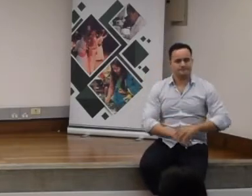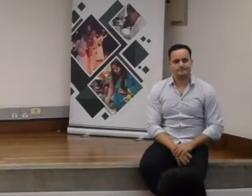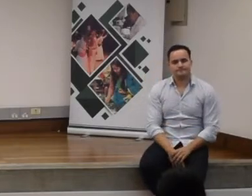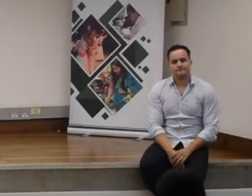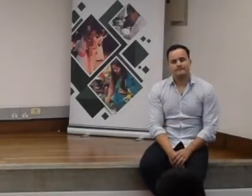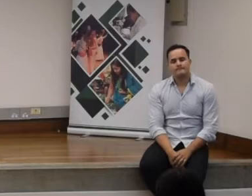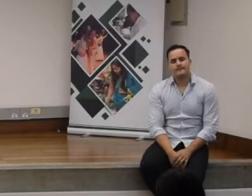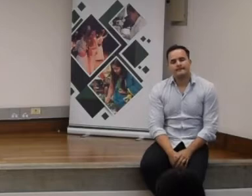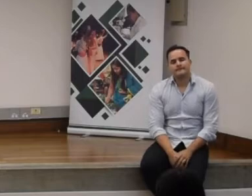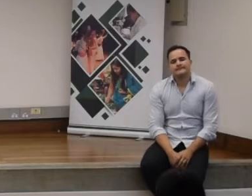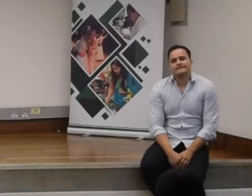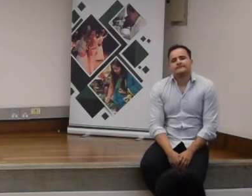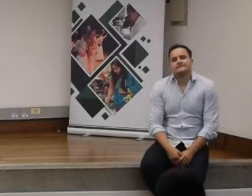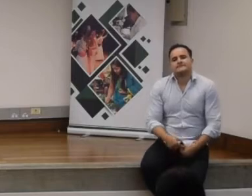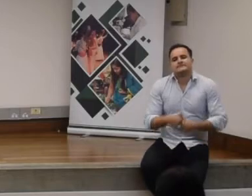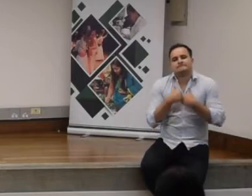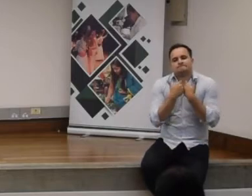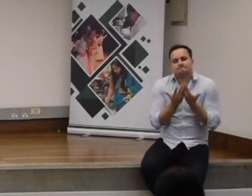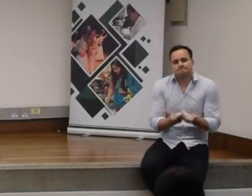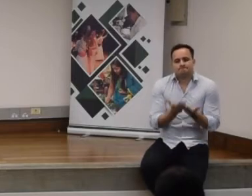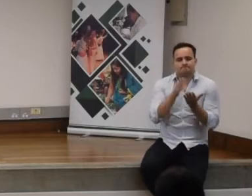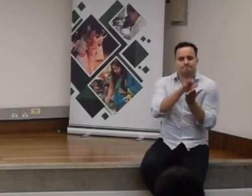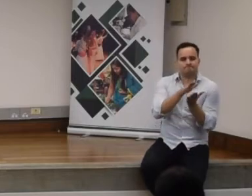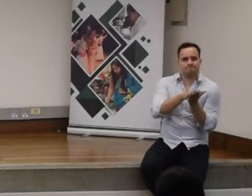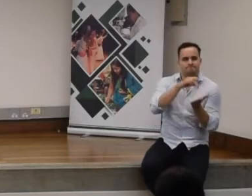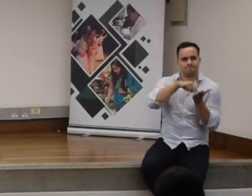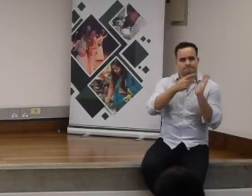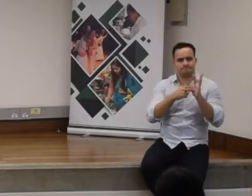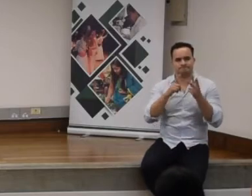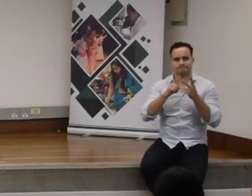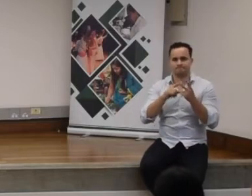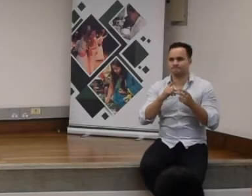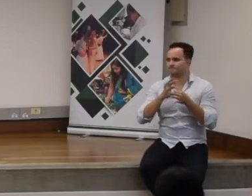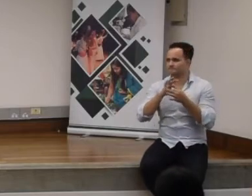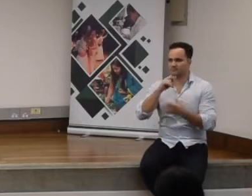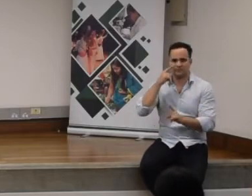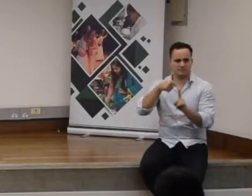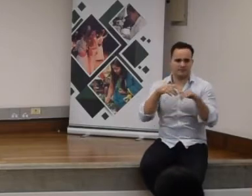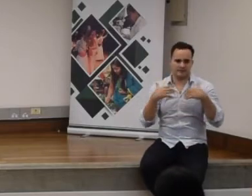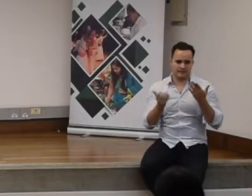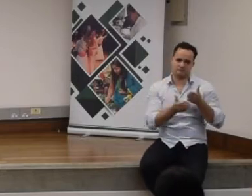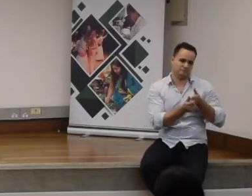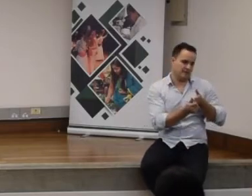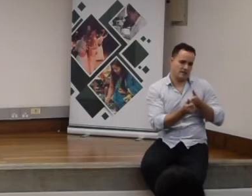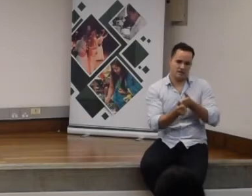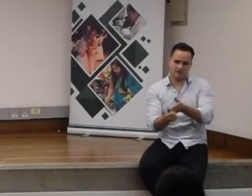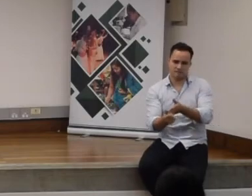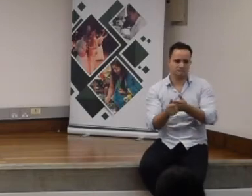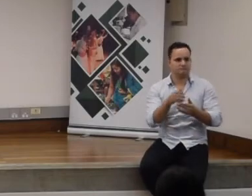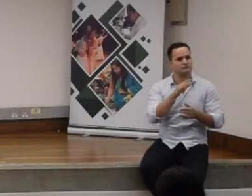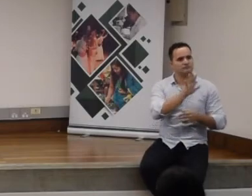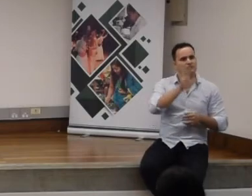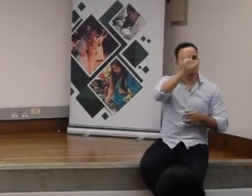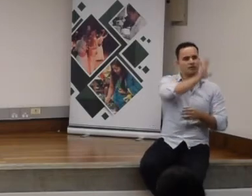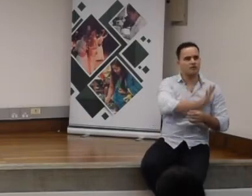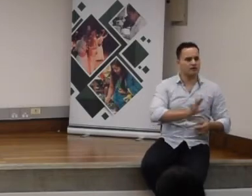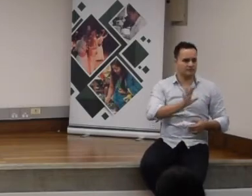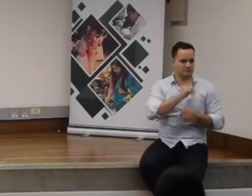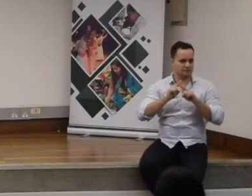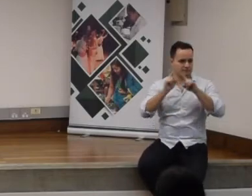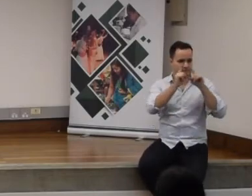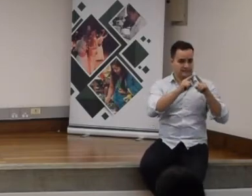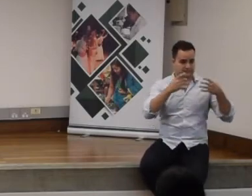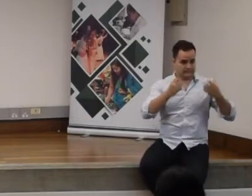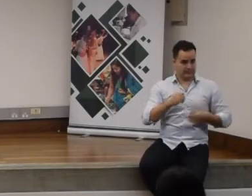¿Qué es el documento o cuál es la utilidad? El documento es un texto guía de la gestión de la regionalización. Lo que